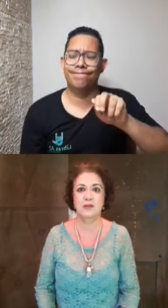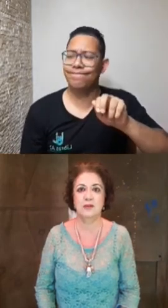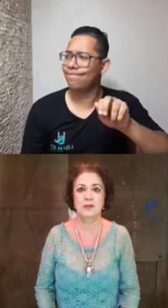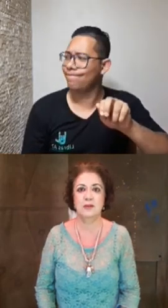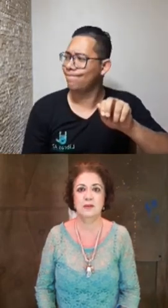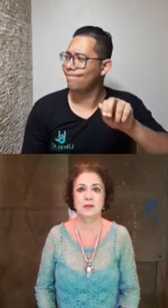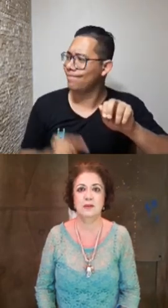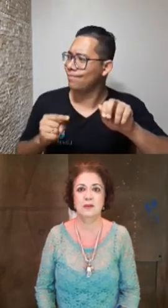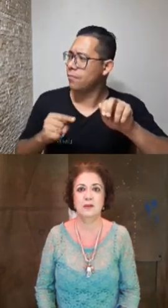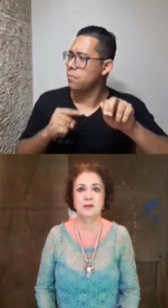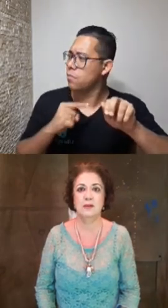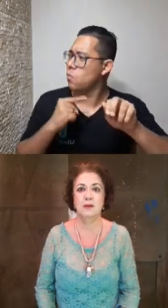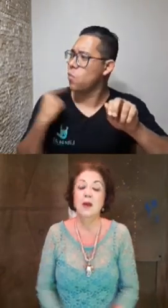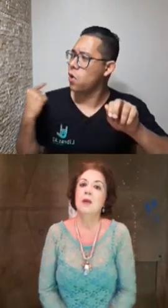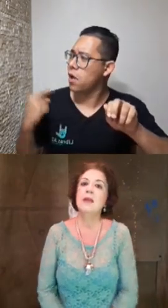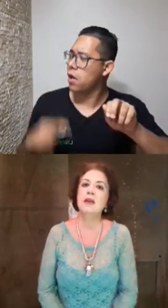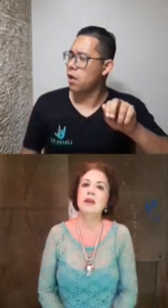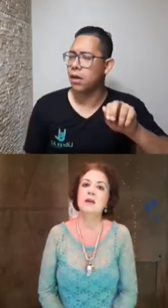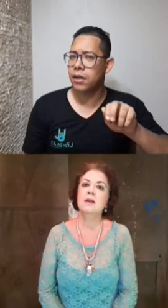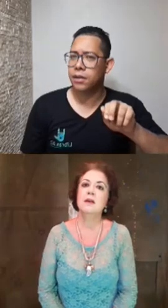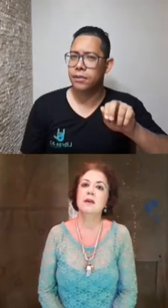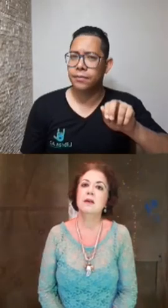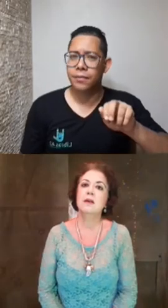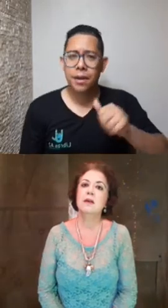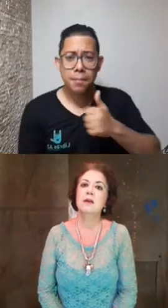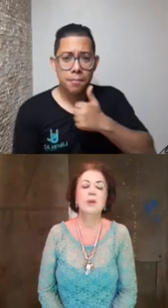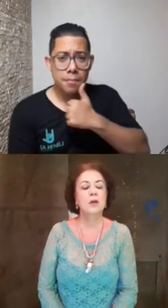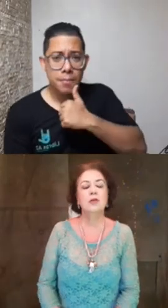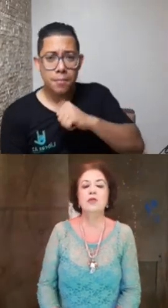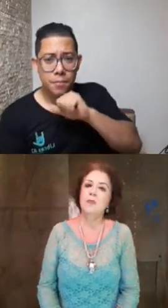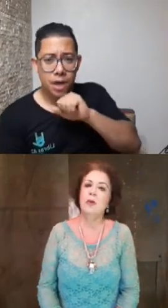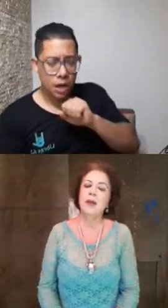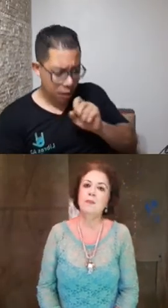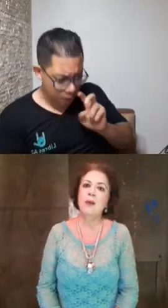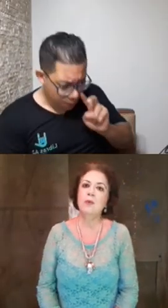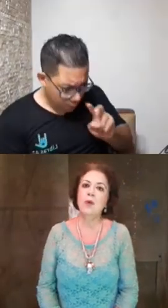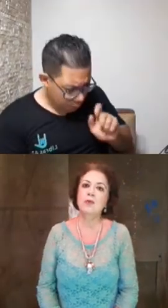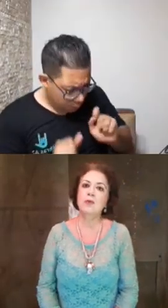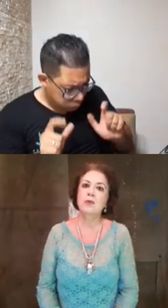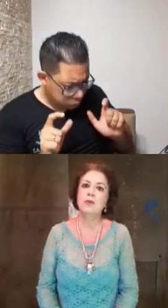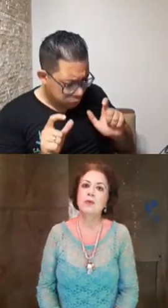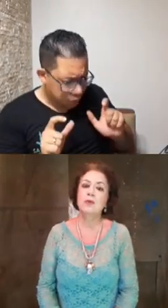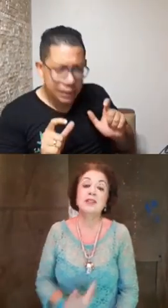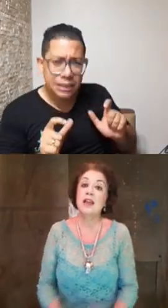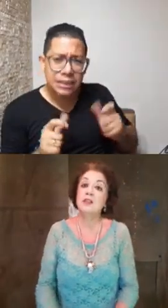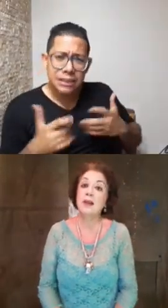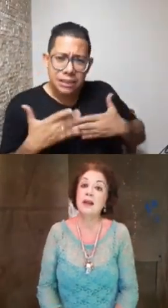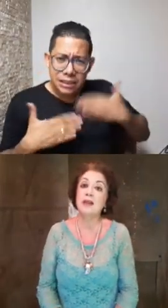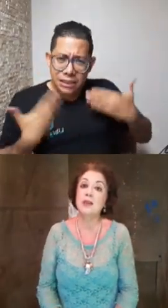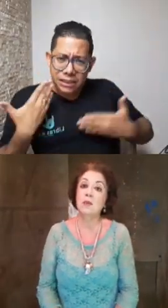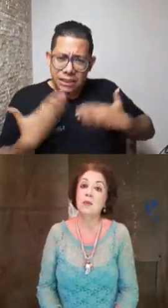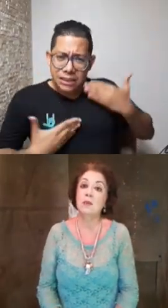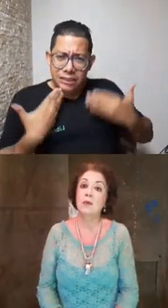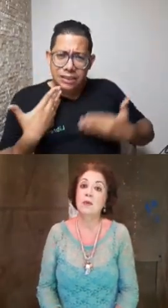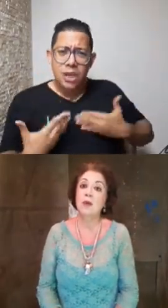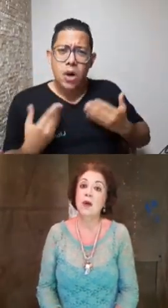desesperadamente. Mas aí, de um momento para o outro, sem